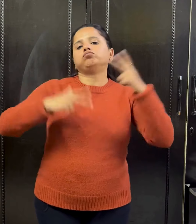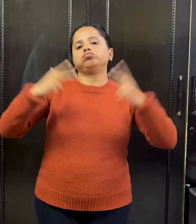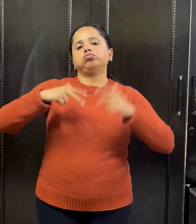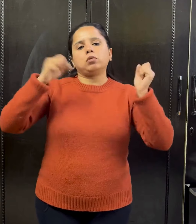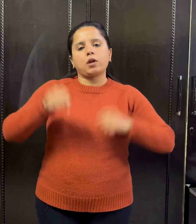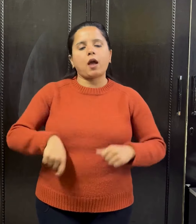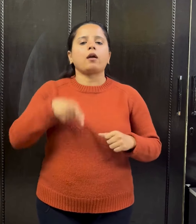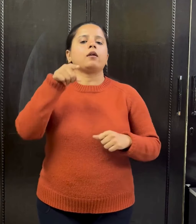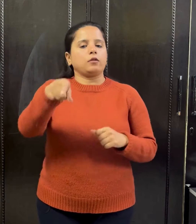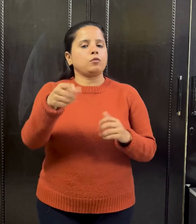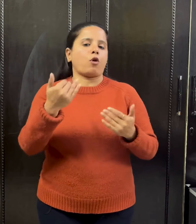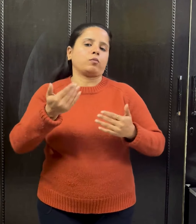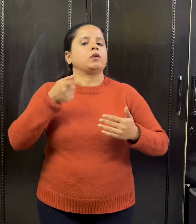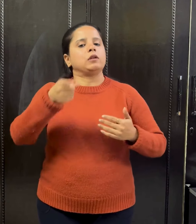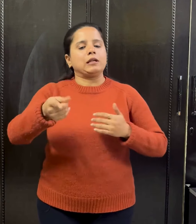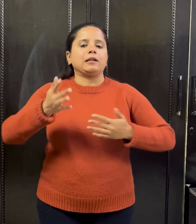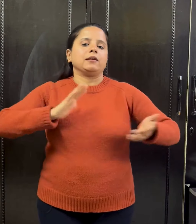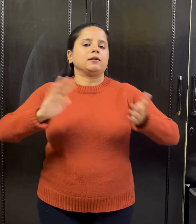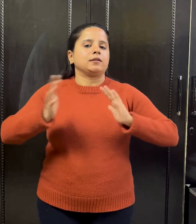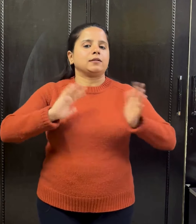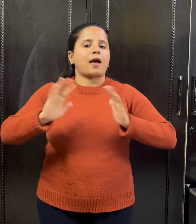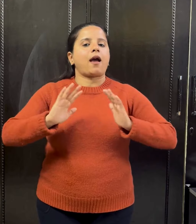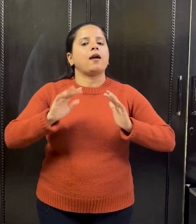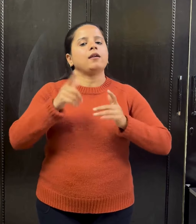जिसमें साइन लैंग्वेज इंक्लूडेड हो।